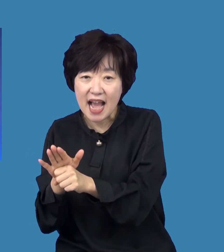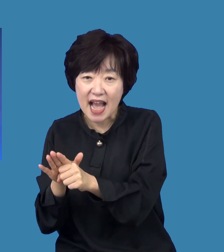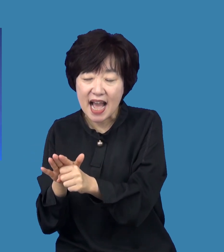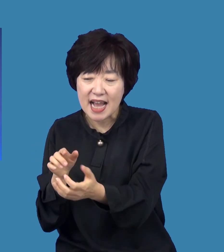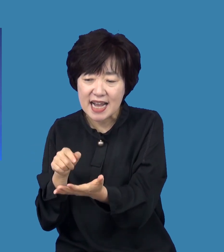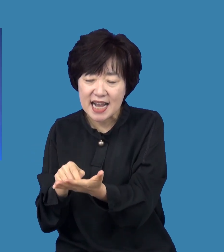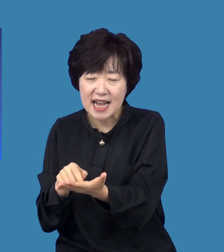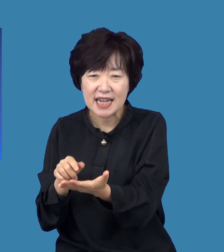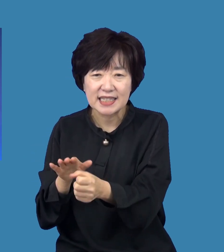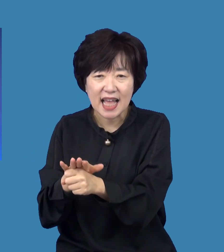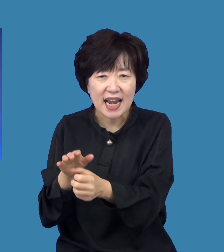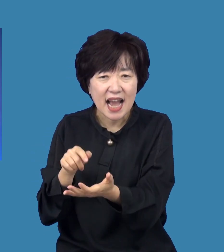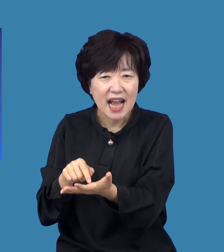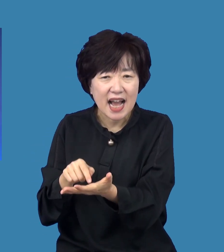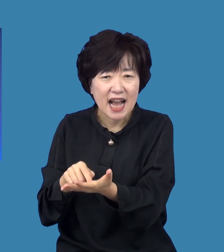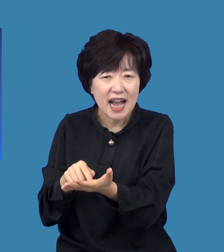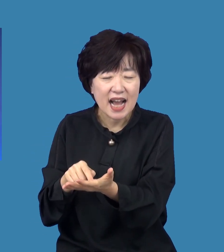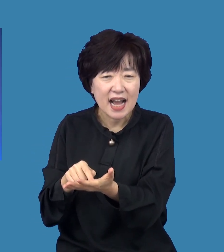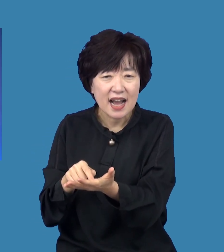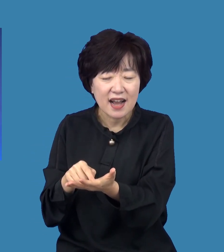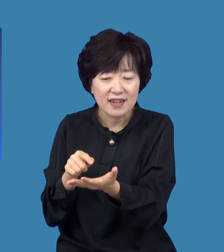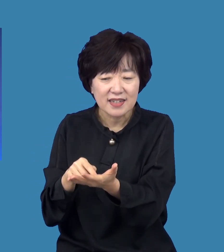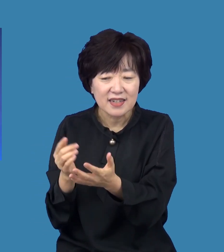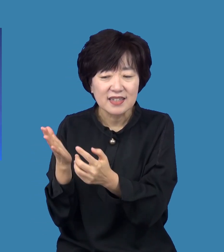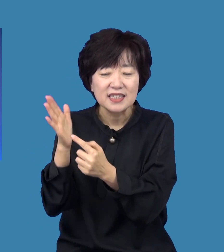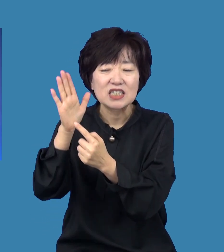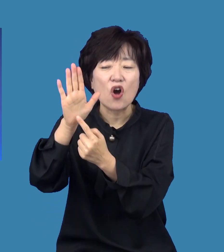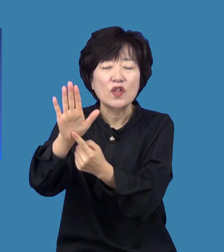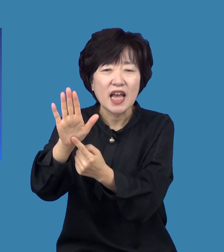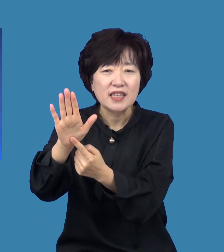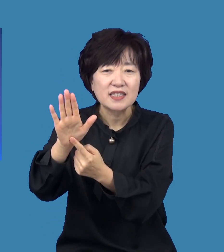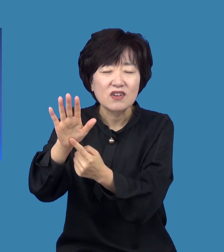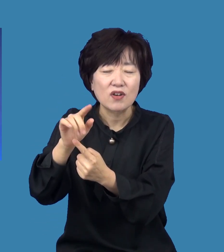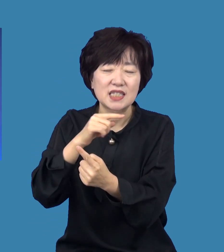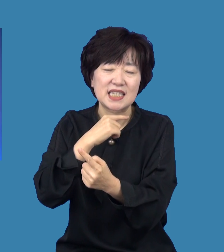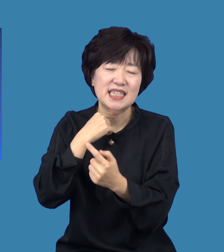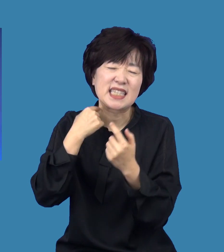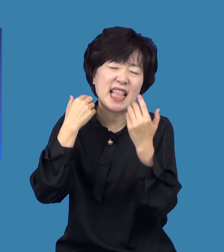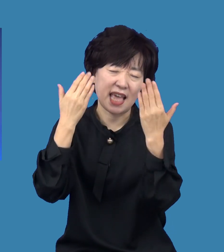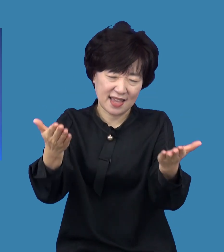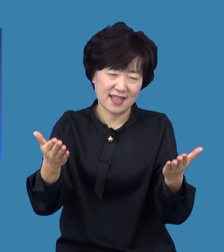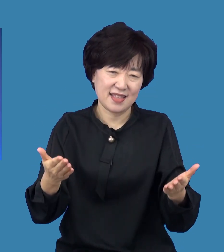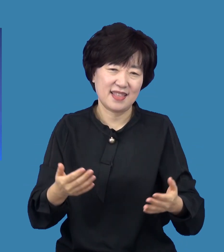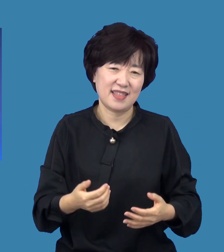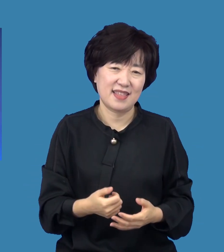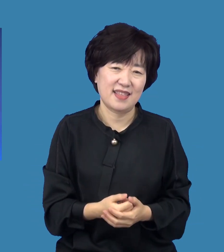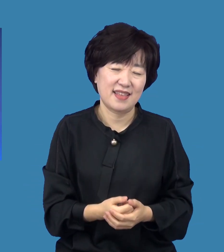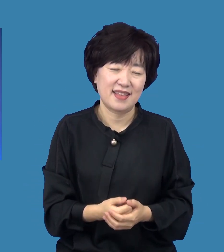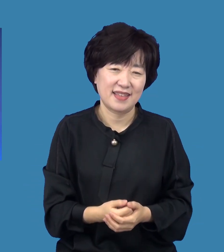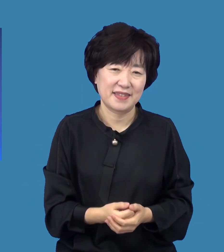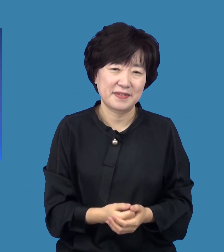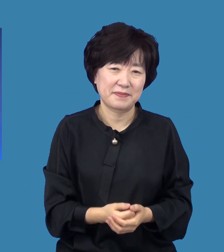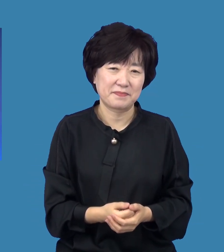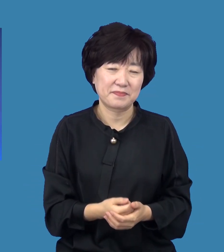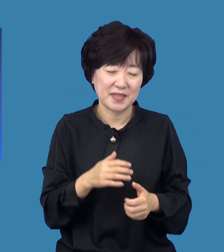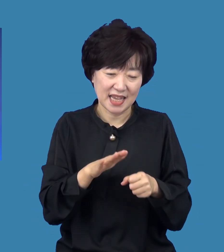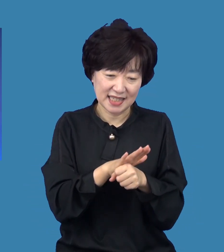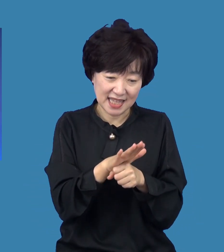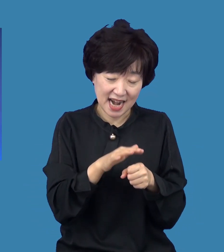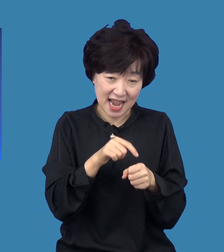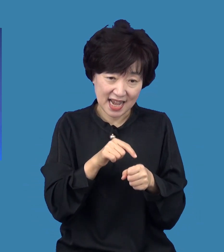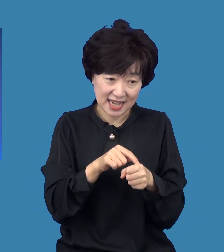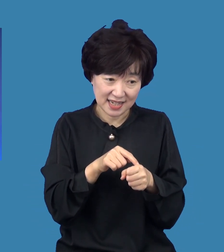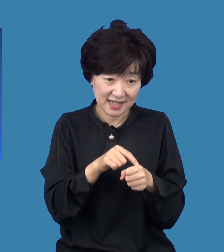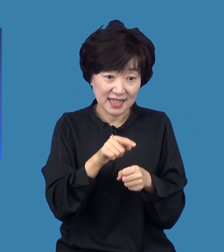사랑을 사랑되게 하는 본질적인 속성은요 희생이에요. 희생. 네? 그 사랑하는 대상을